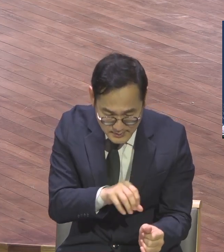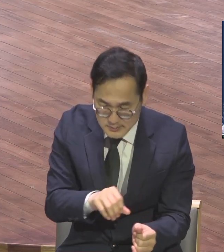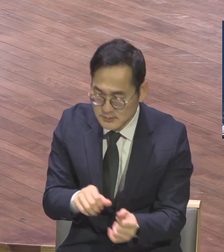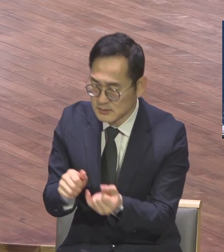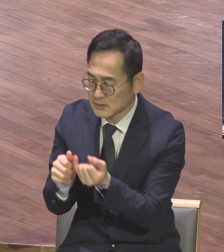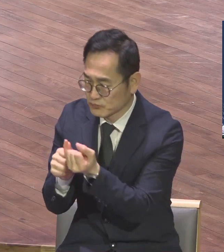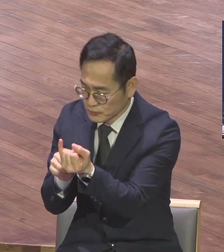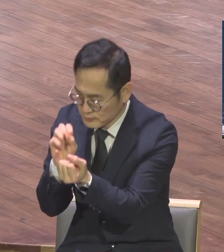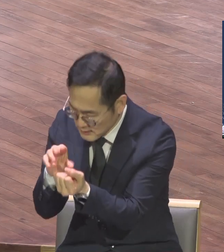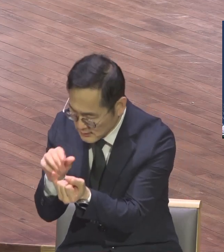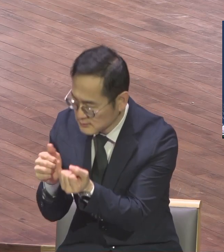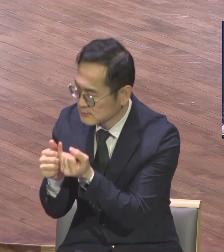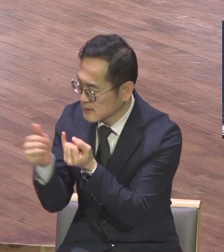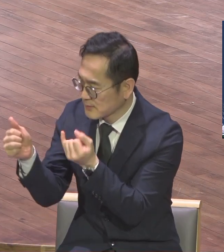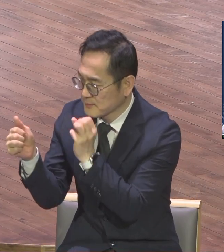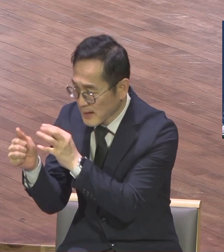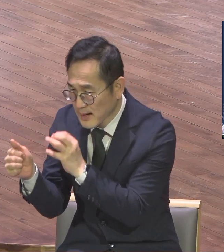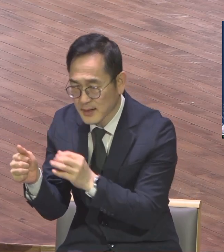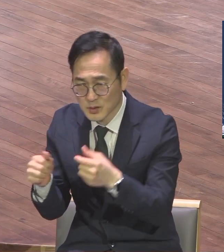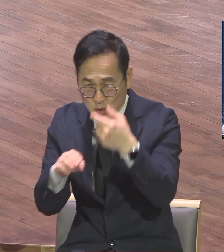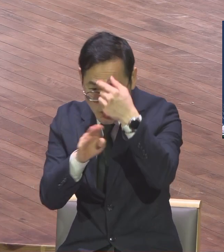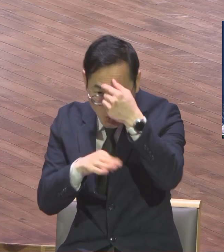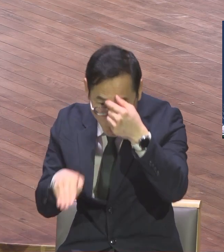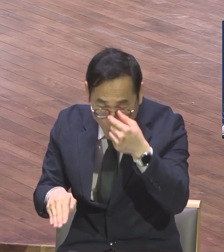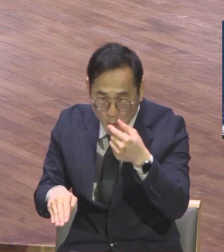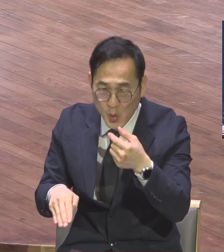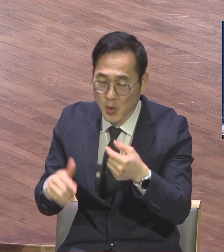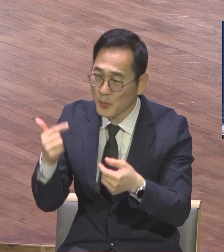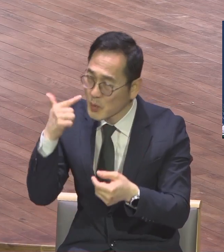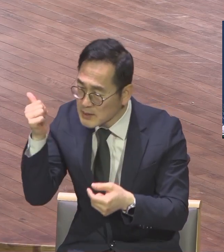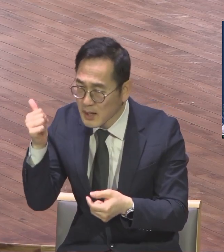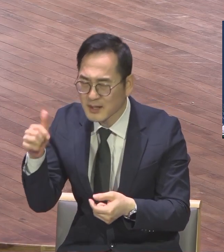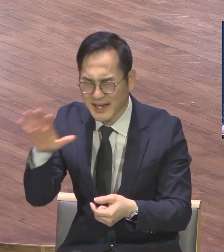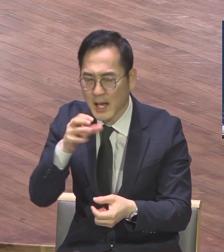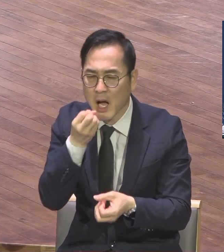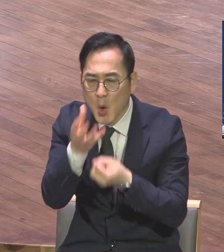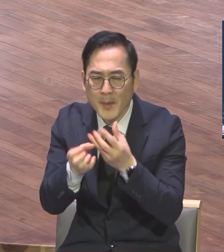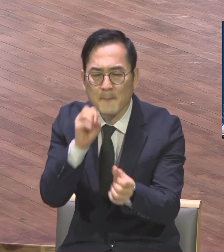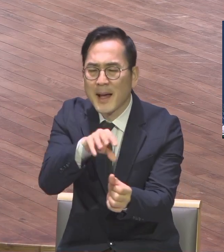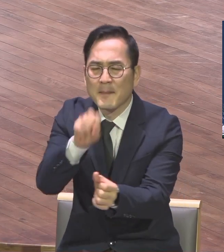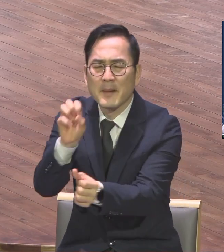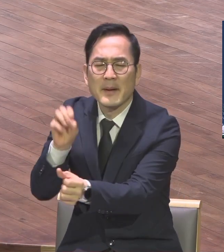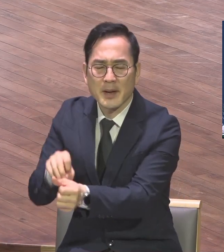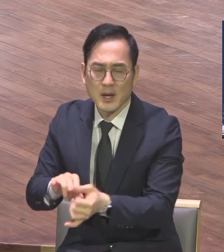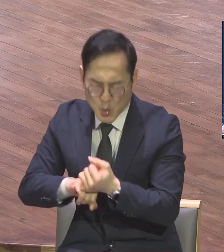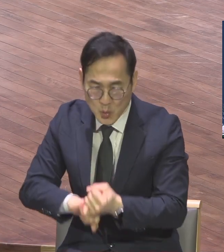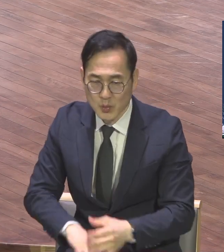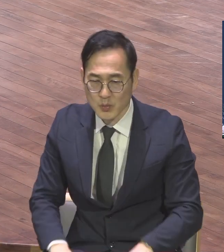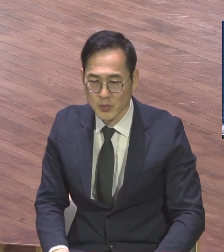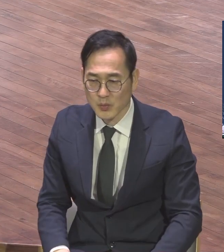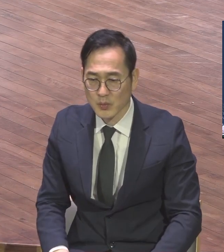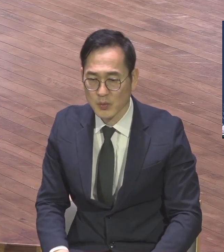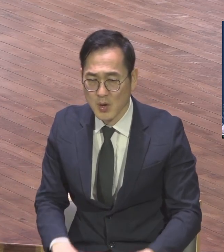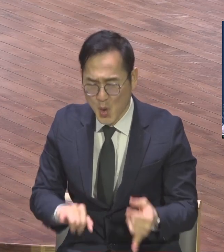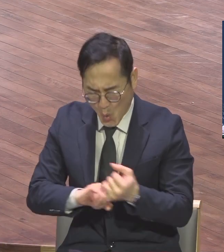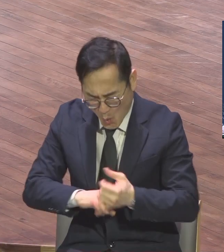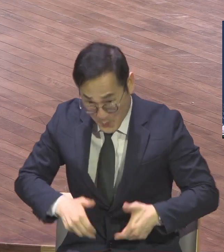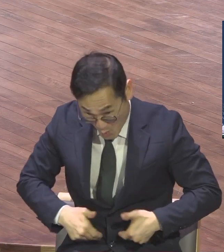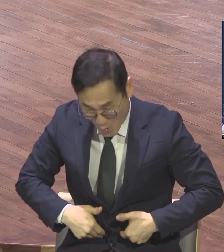부부간에나 또는 성도간에나 고백할 수 있을 때 고백을 하는 거 굉장히 중요한 거요.